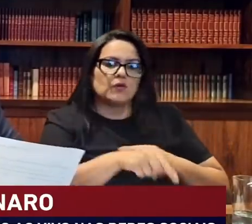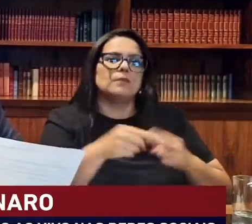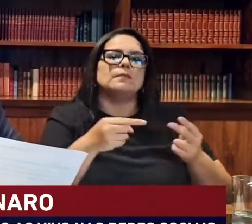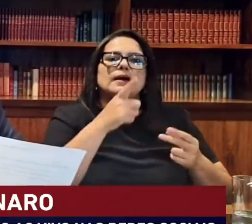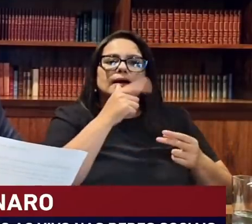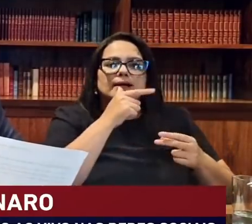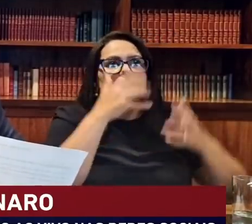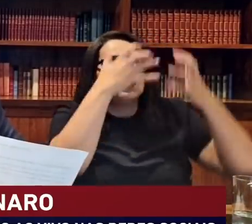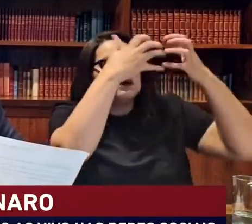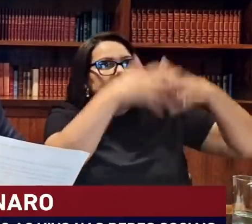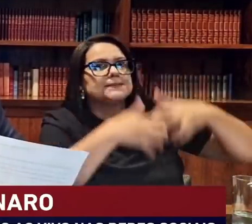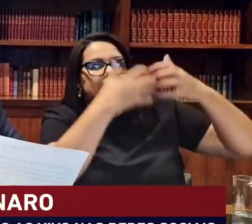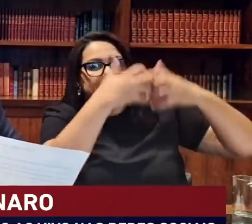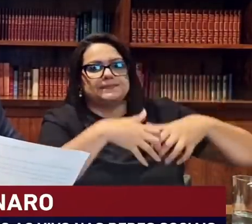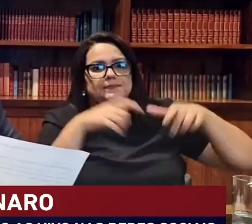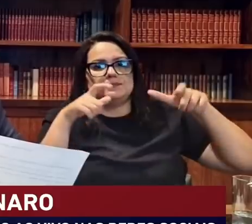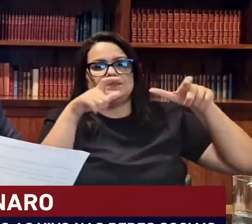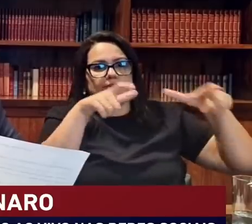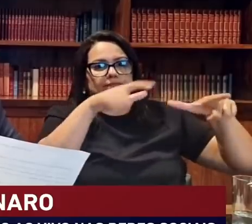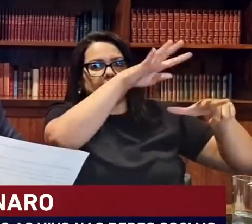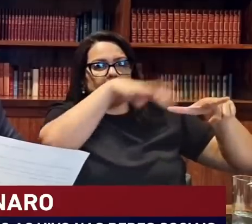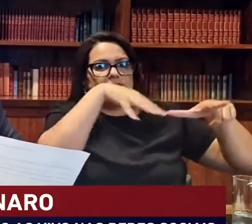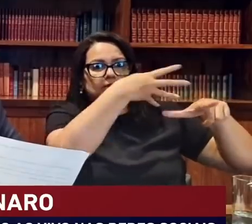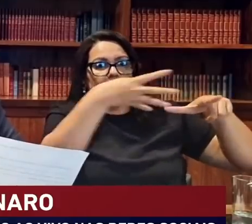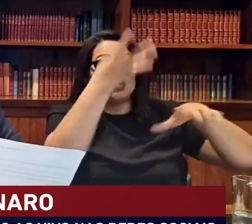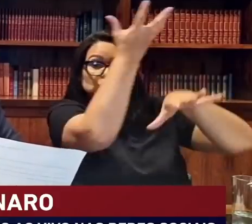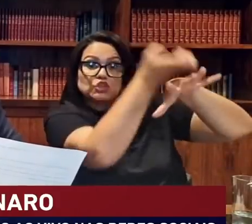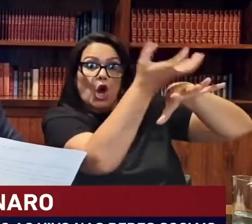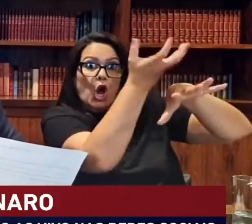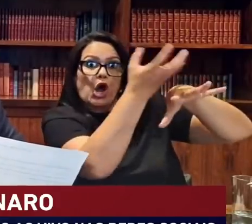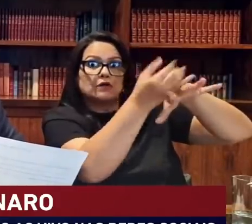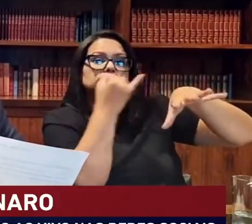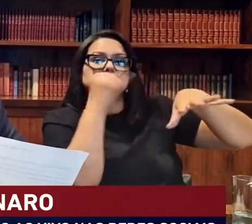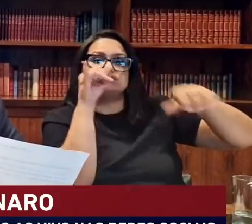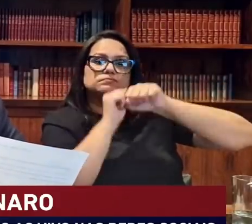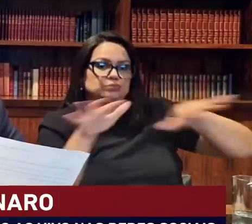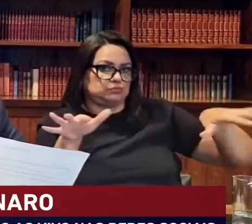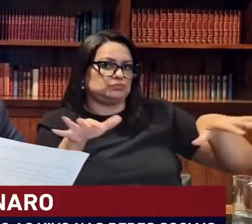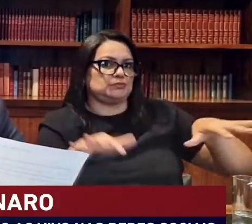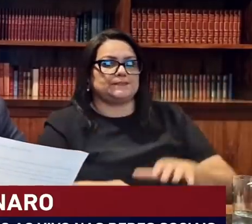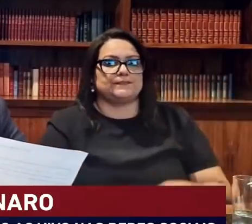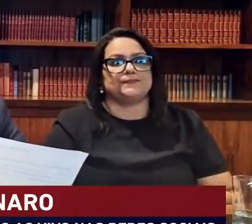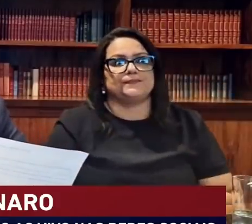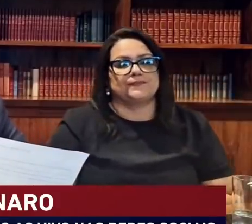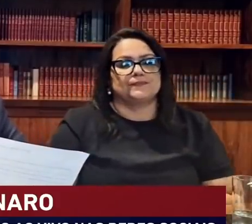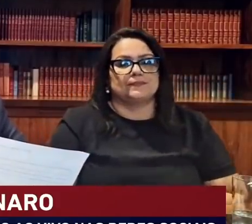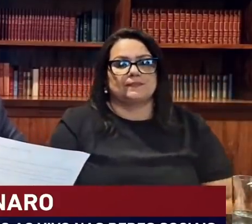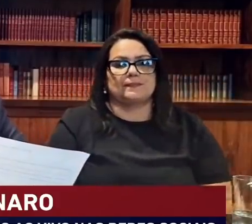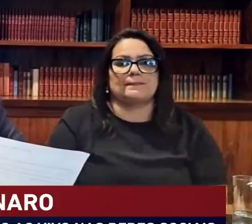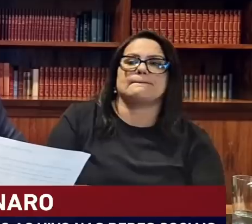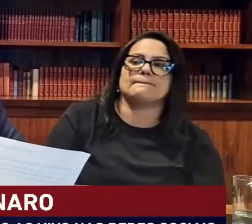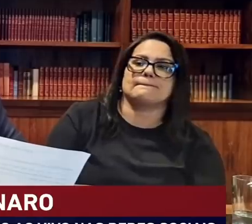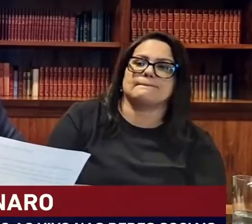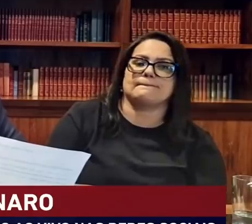dessa máquina desse motor são as placas fotovoltaicas. Então